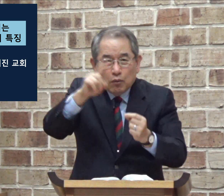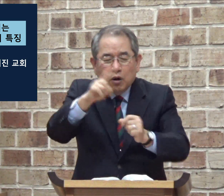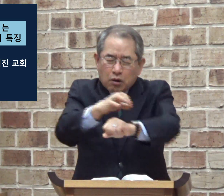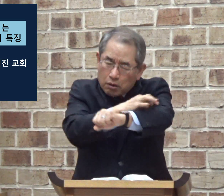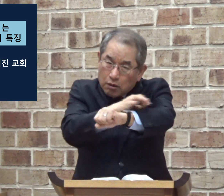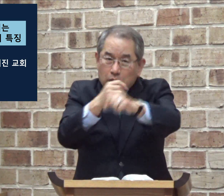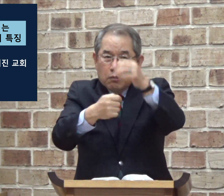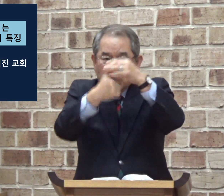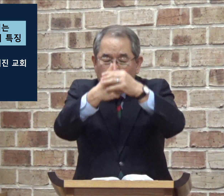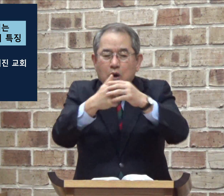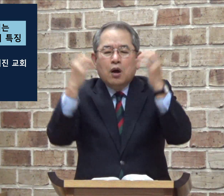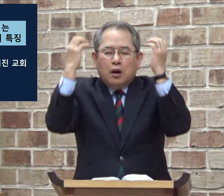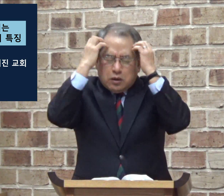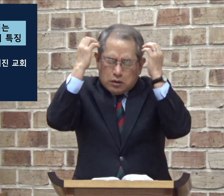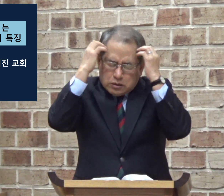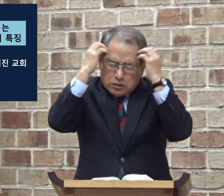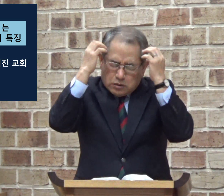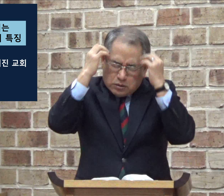환난과 핍박 중에 세워진 교회입니다.